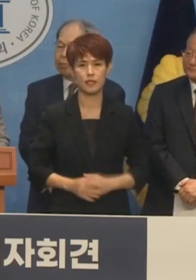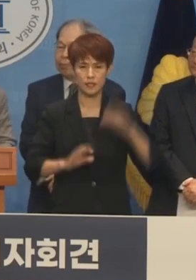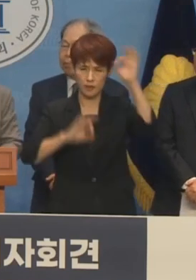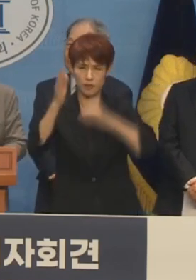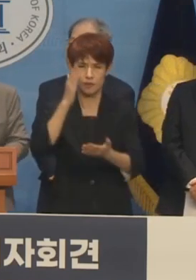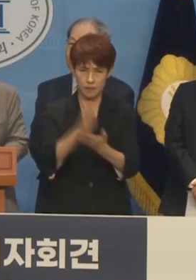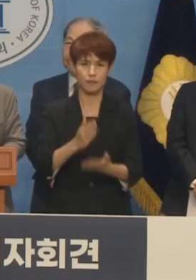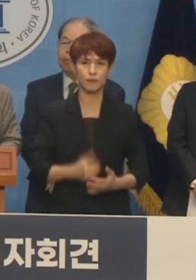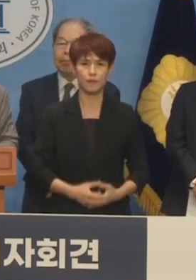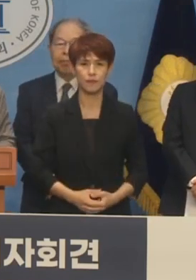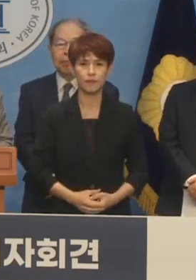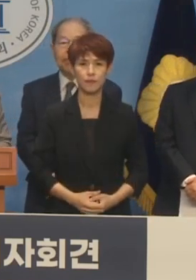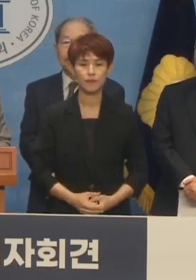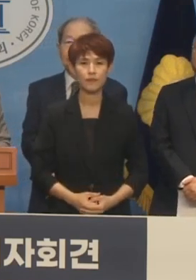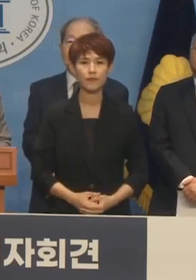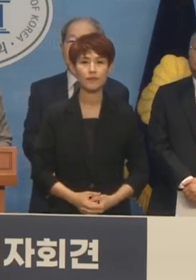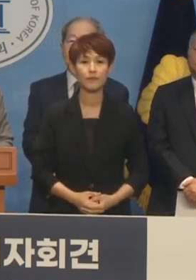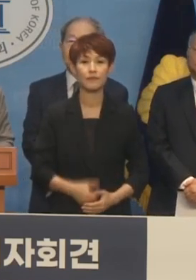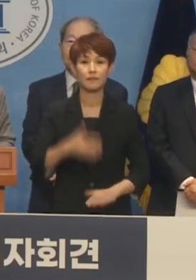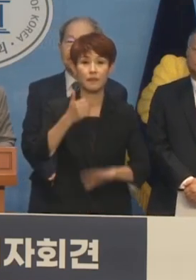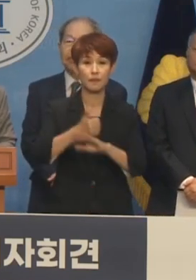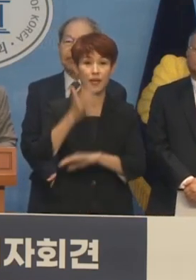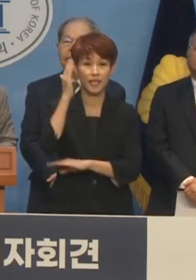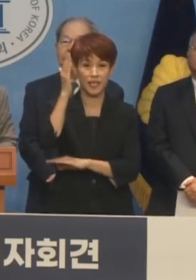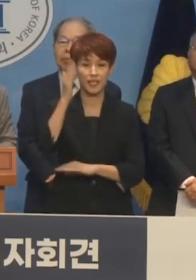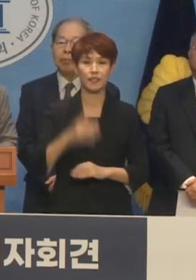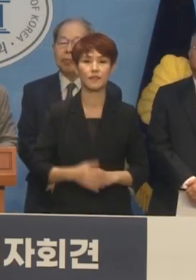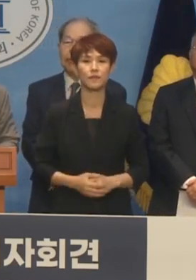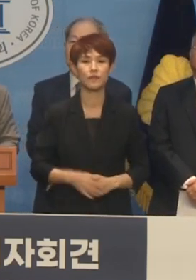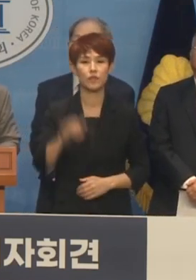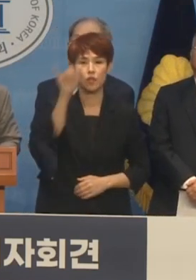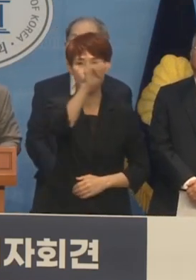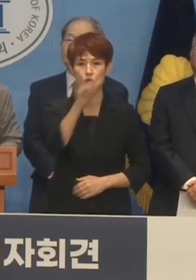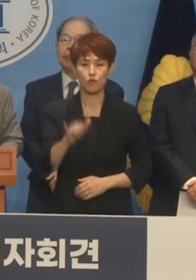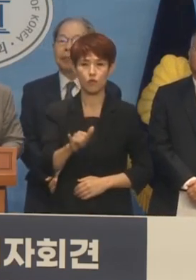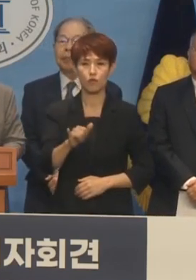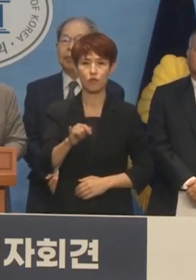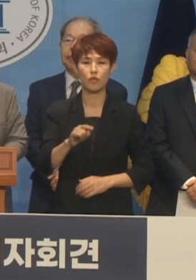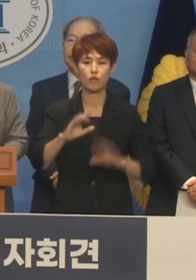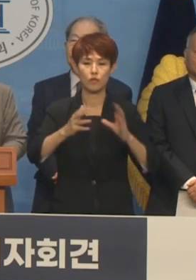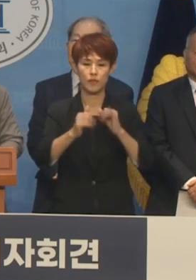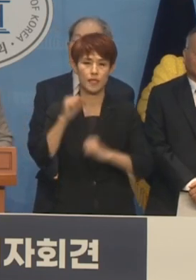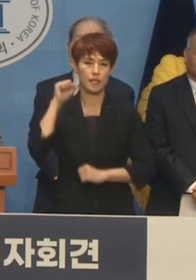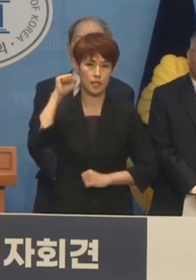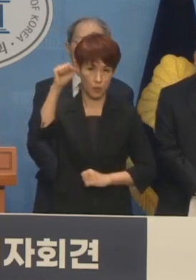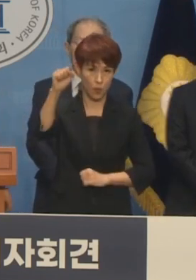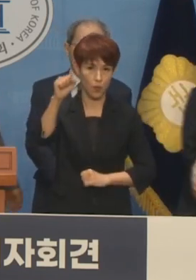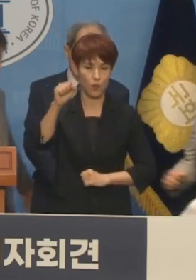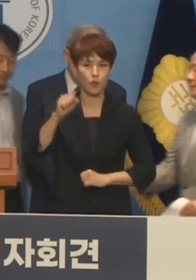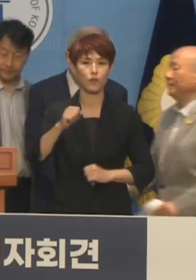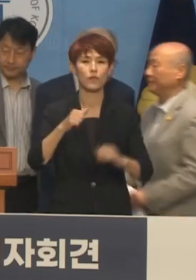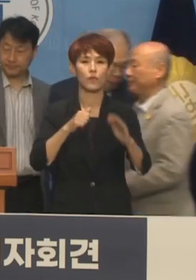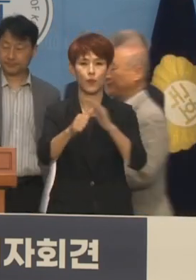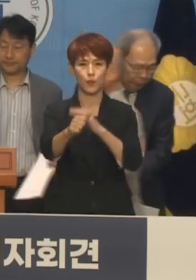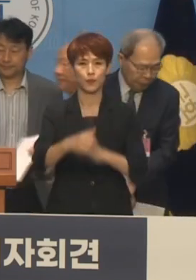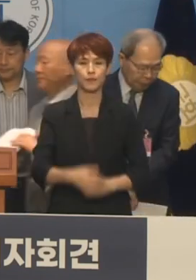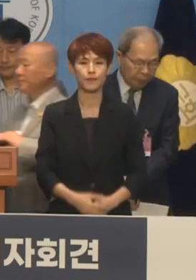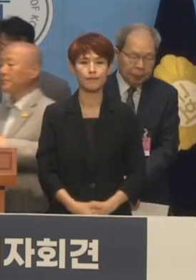네, 마지막 발언은 우리 전국민중행동 박석은 대표님이 하시겠습니다.